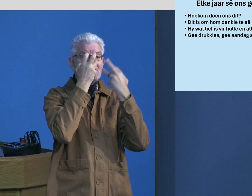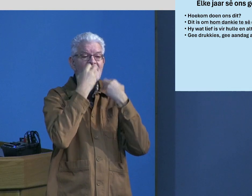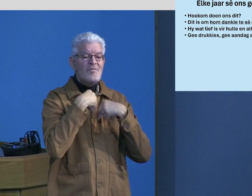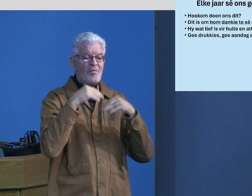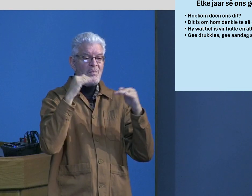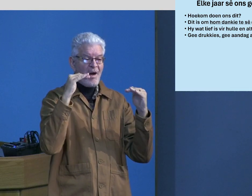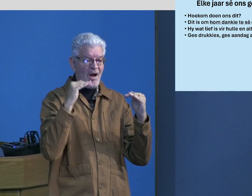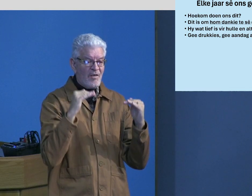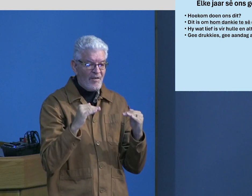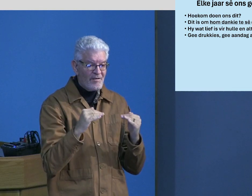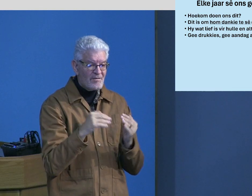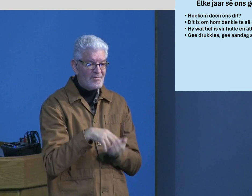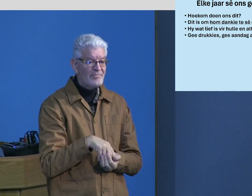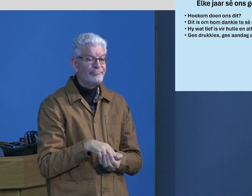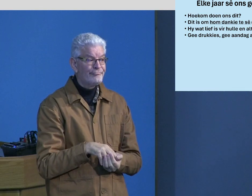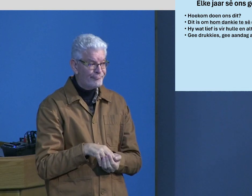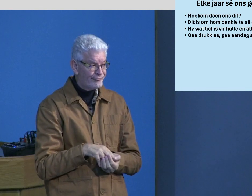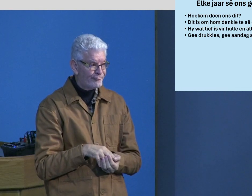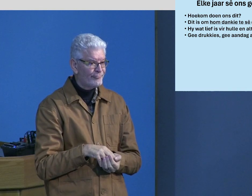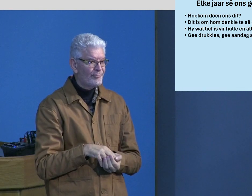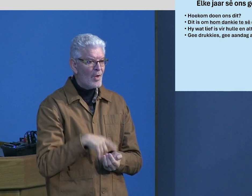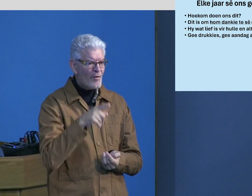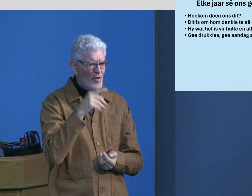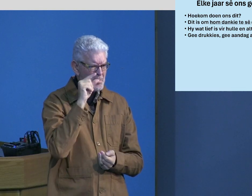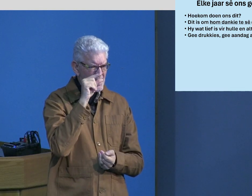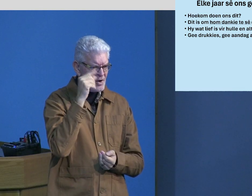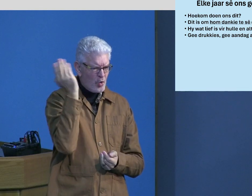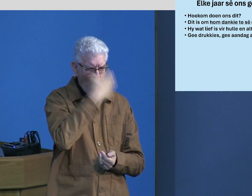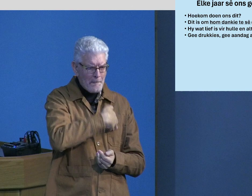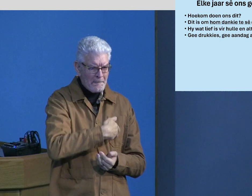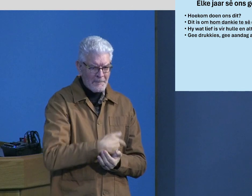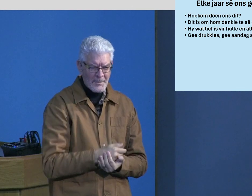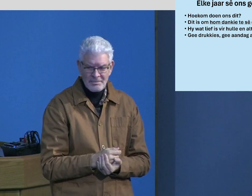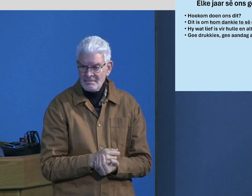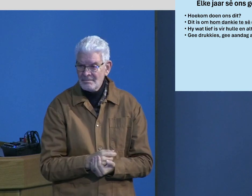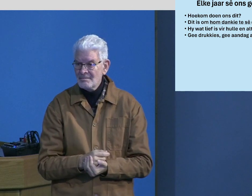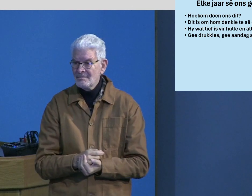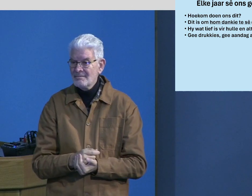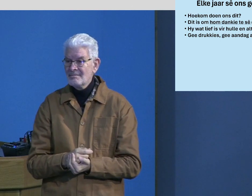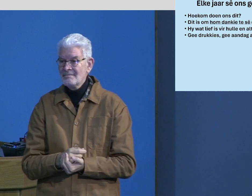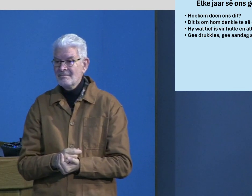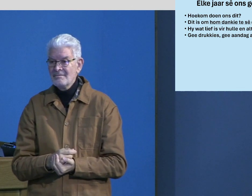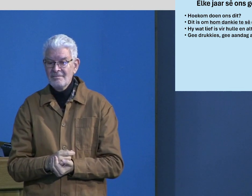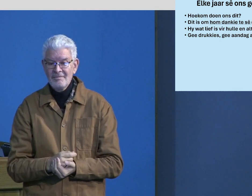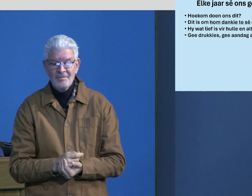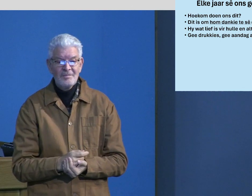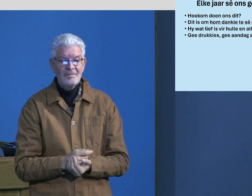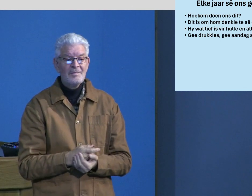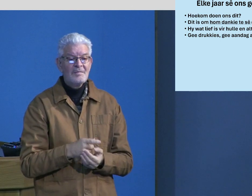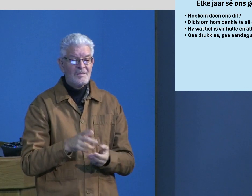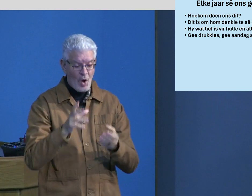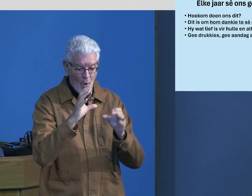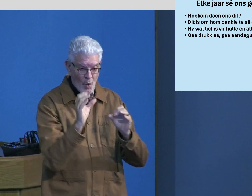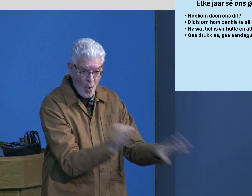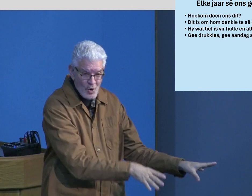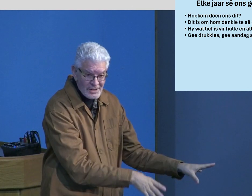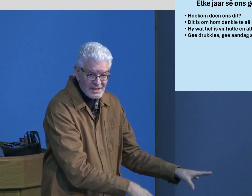bietjie, en suurstof, die breine gaan af, suurstof gaan af, wat jy moet inneem, so ek dink jy word eintlik